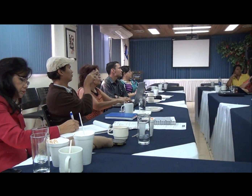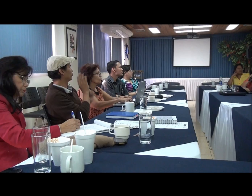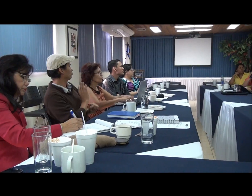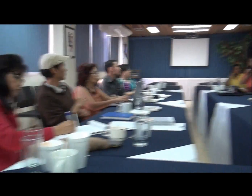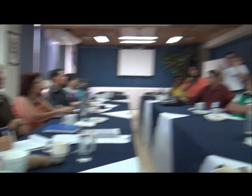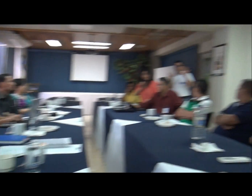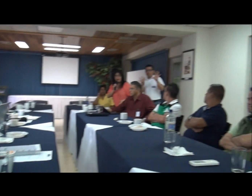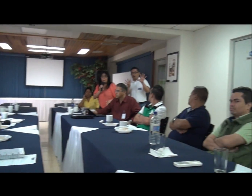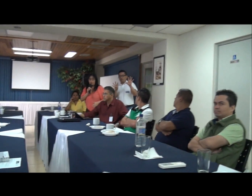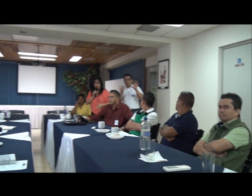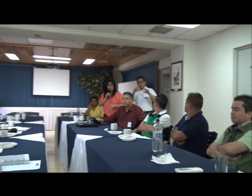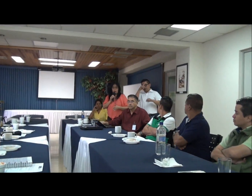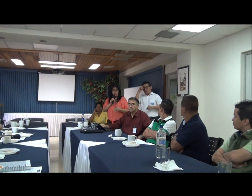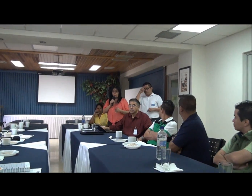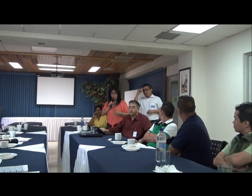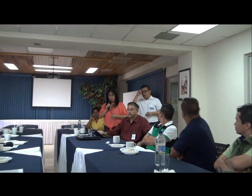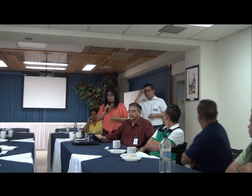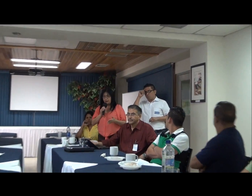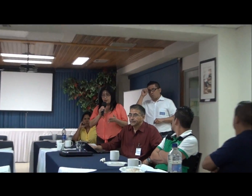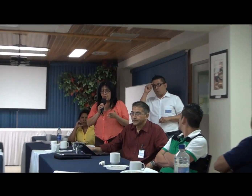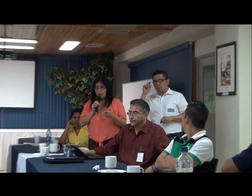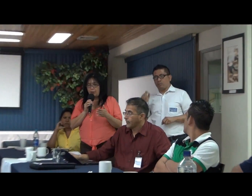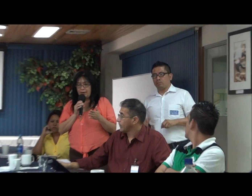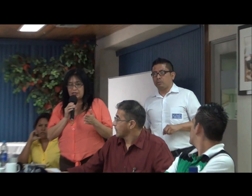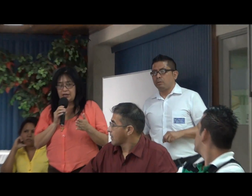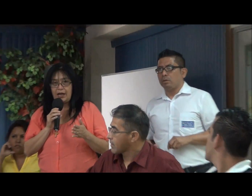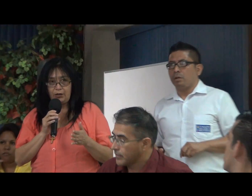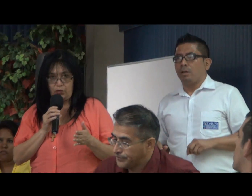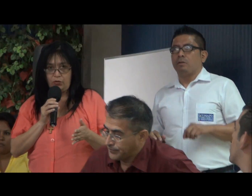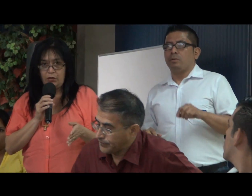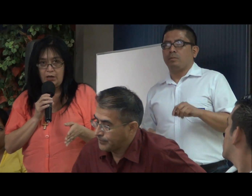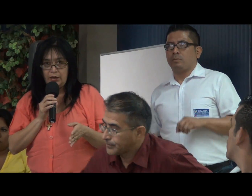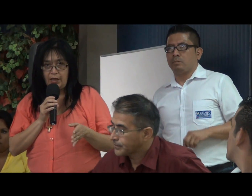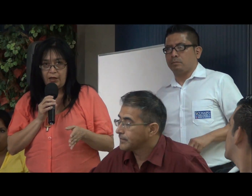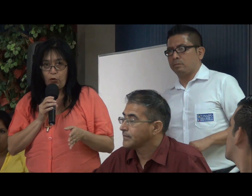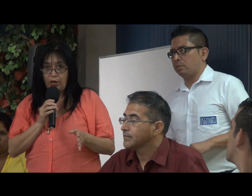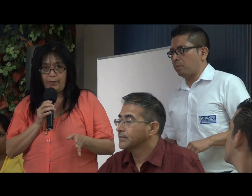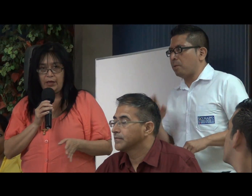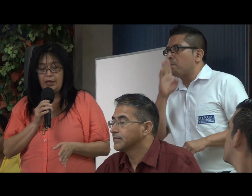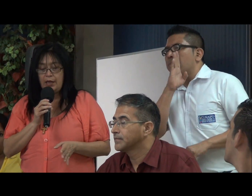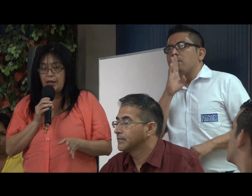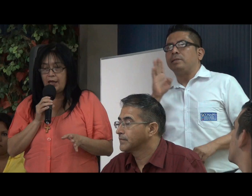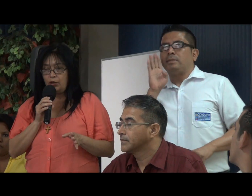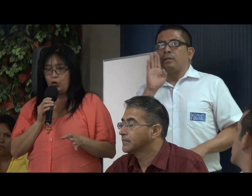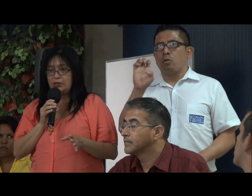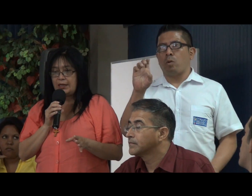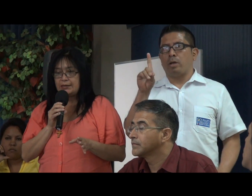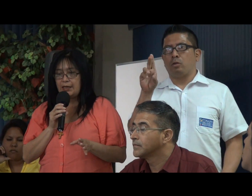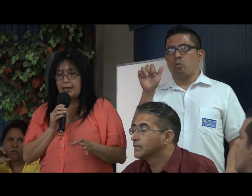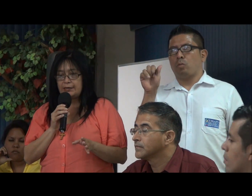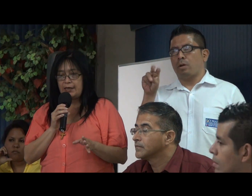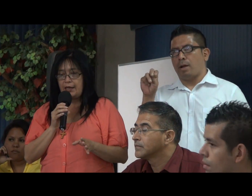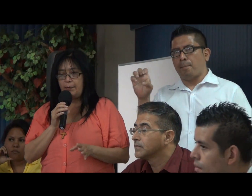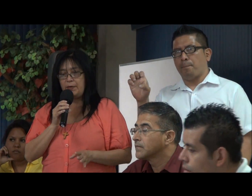estar trabajando con el bachillerato de Edúcame. Entonces, mis